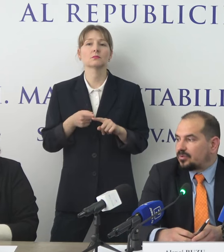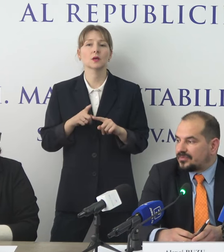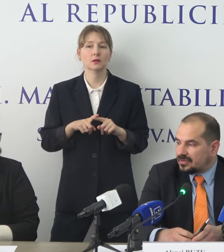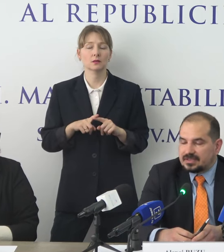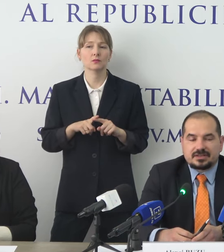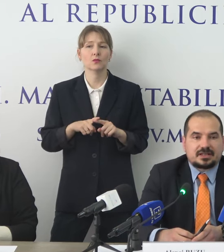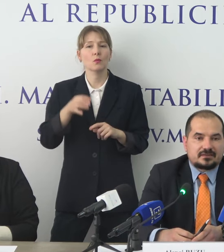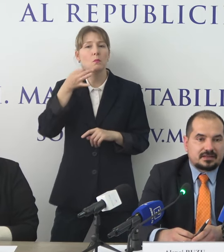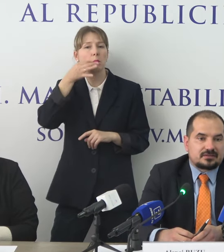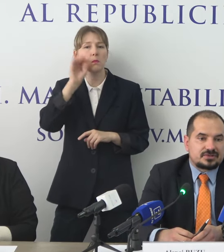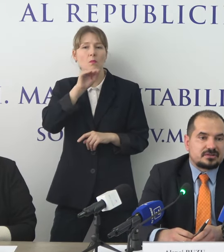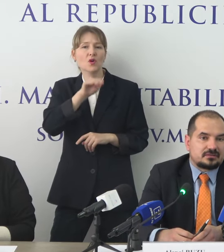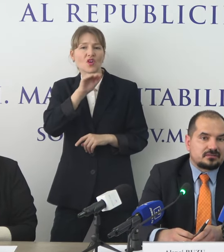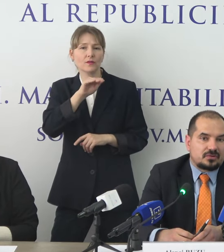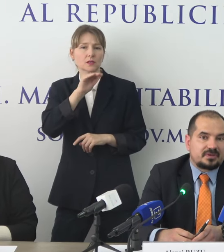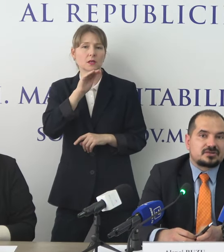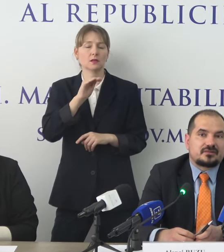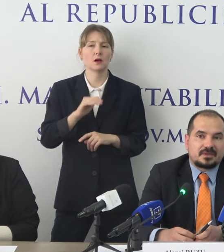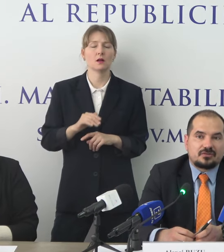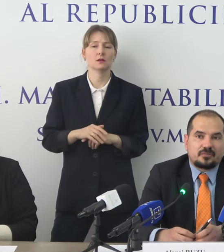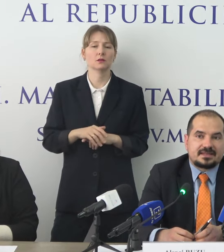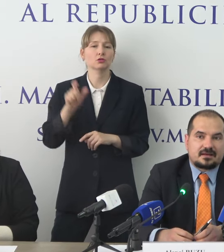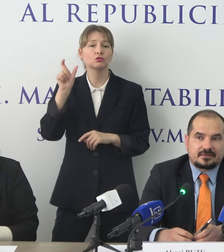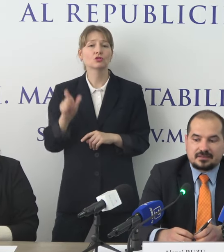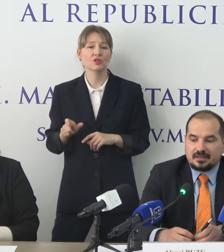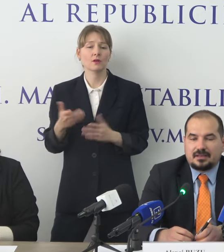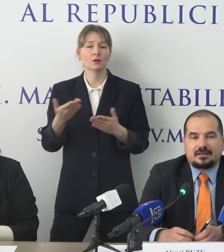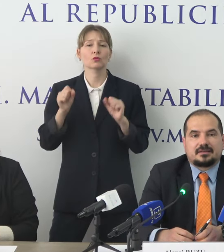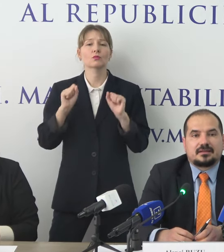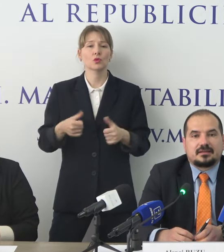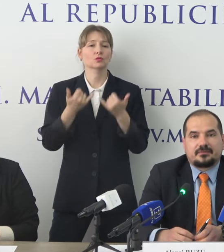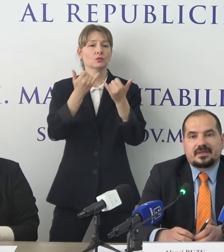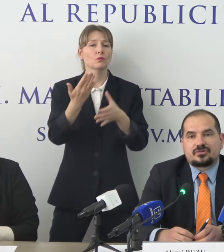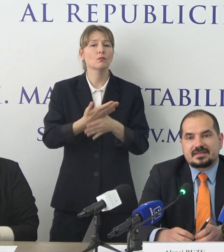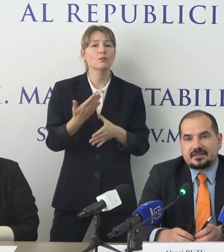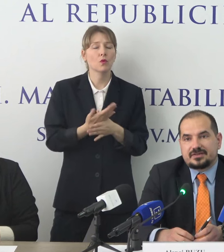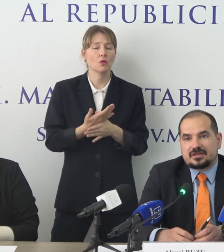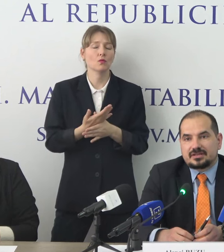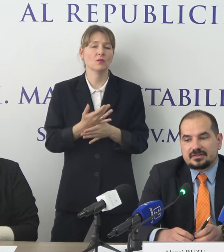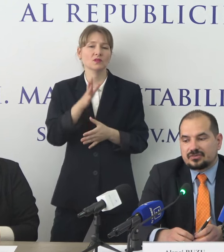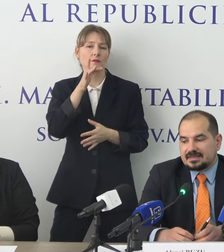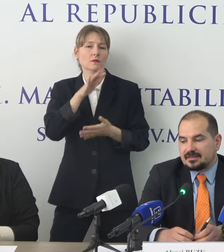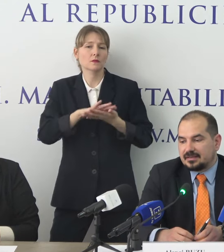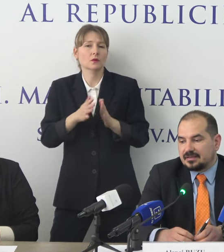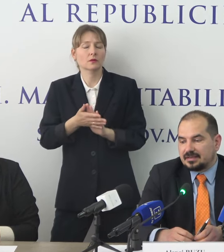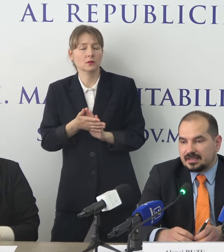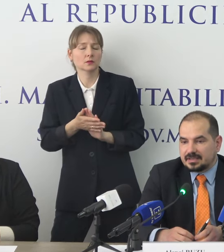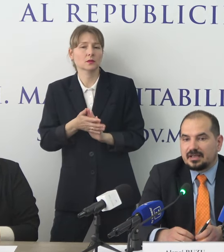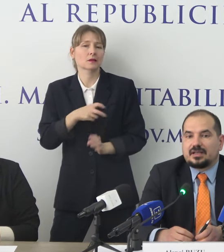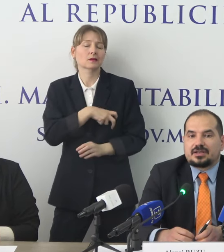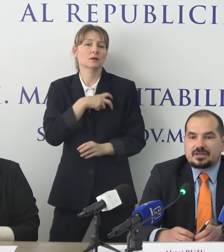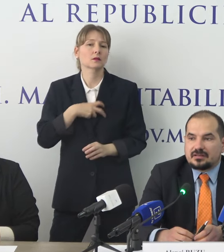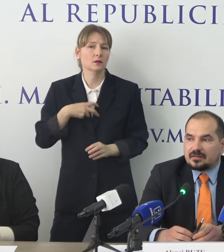intervenții profesioniste și adecvate atunci când un copil și o familie cu copii se află în situații dificile și în situații de